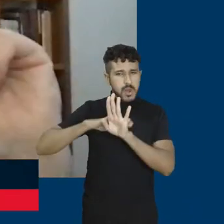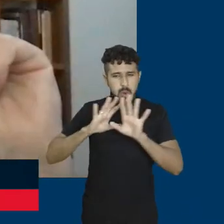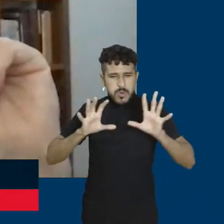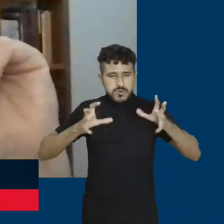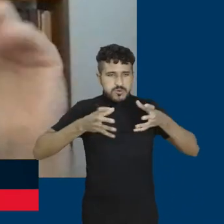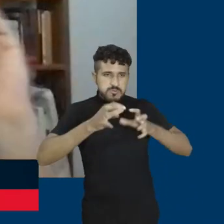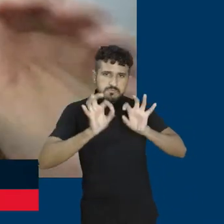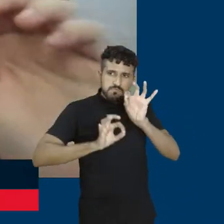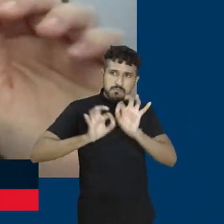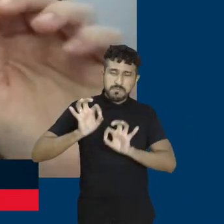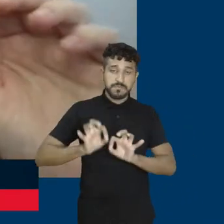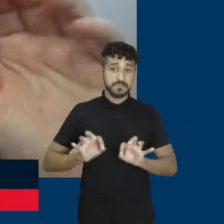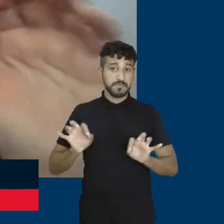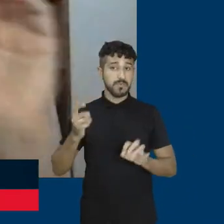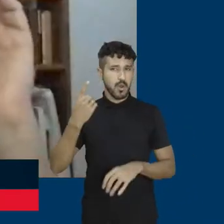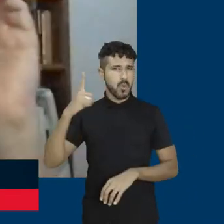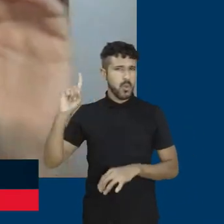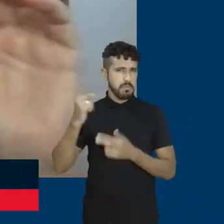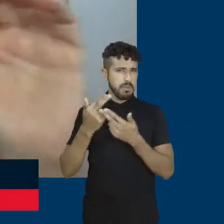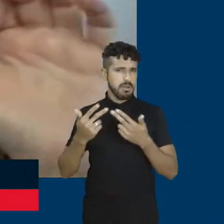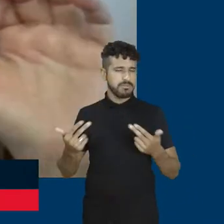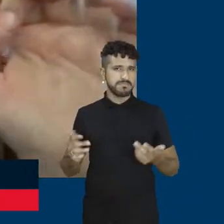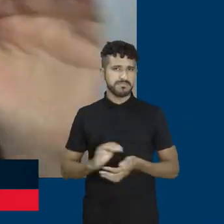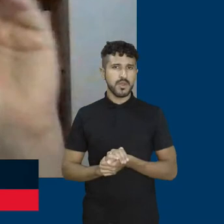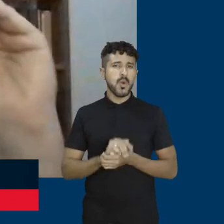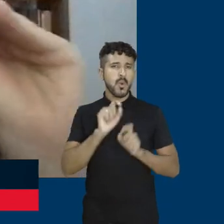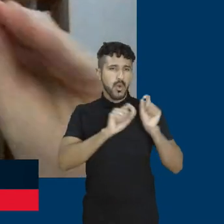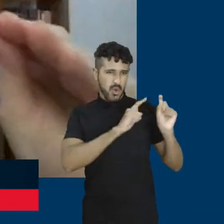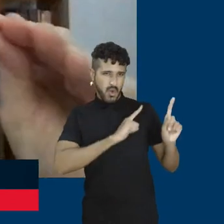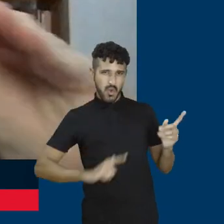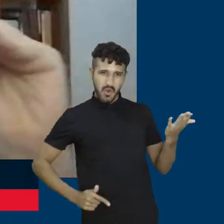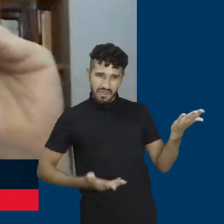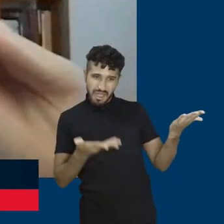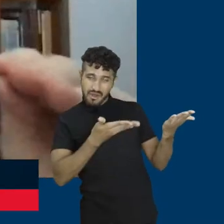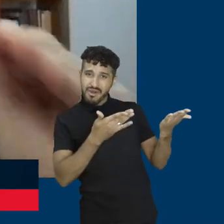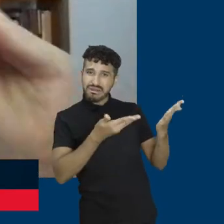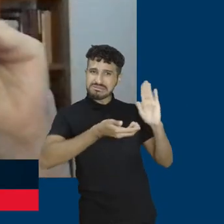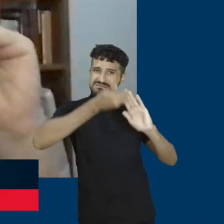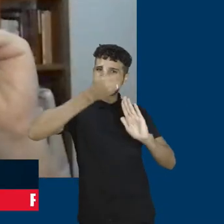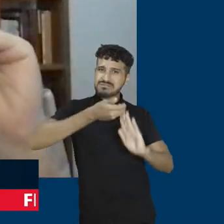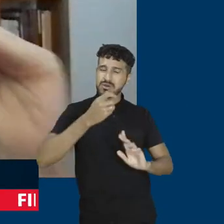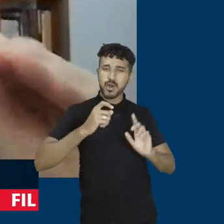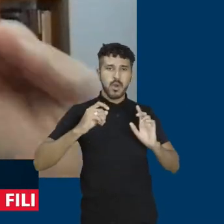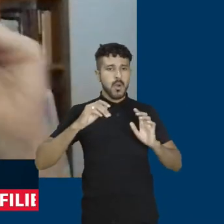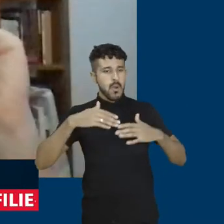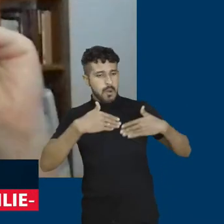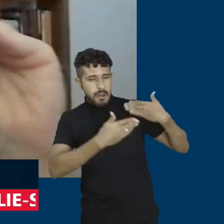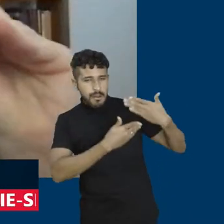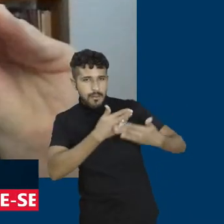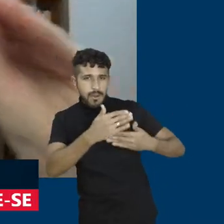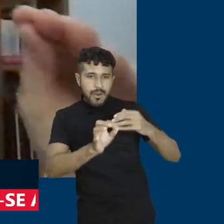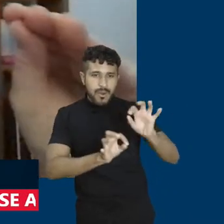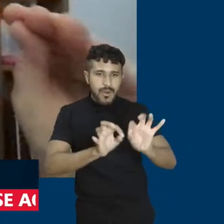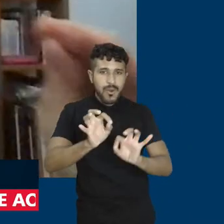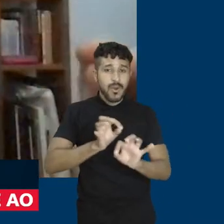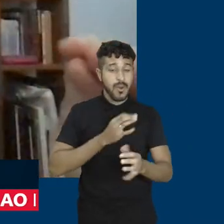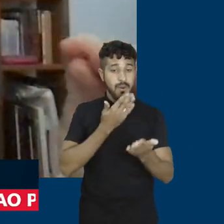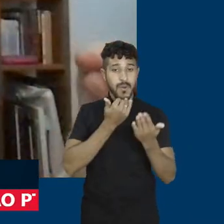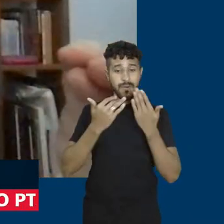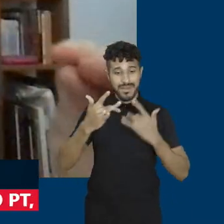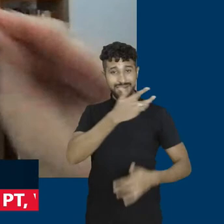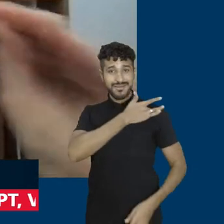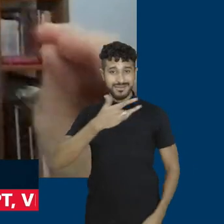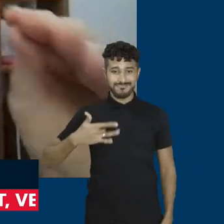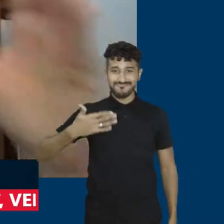E mais, por último, o que eles desmontaram? Todo o processo de organização da alimentação saudável